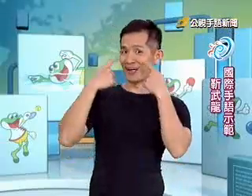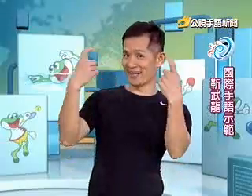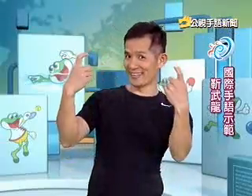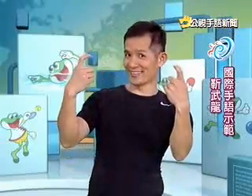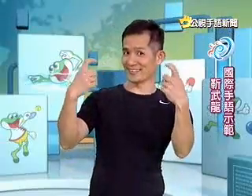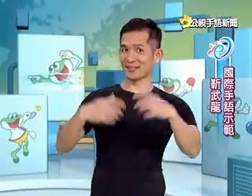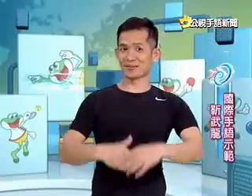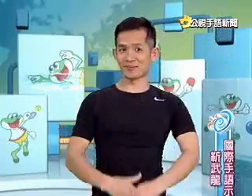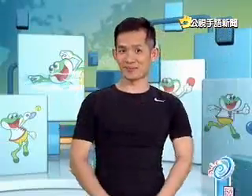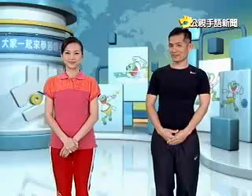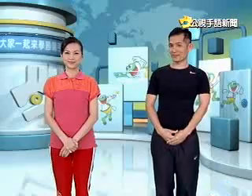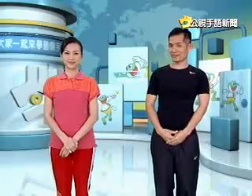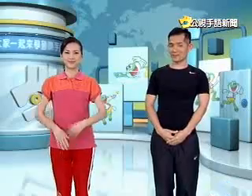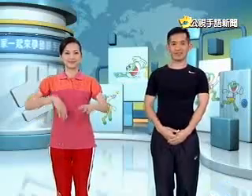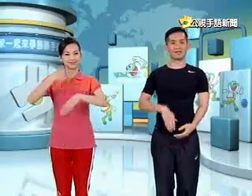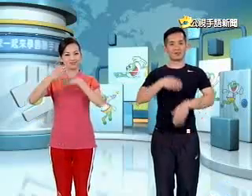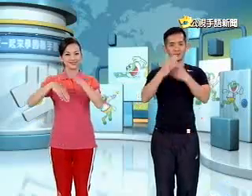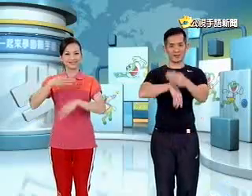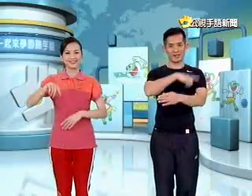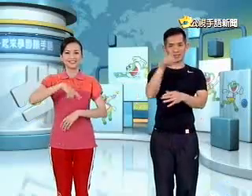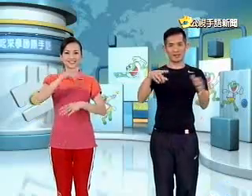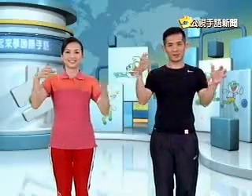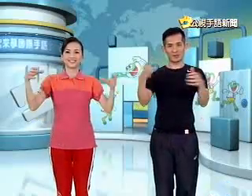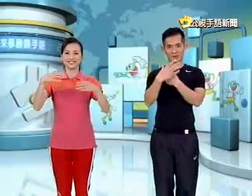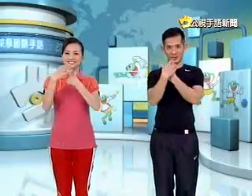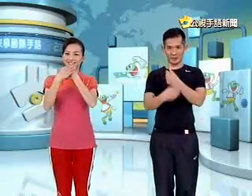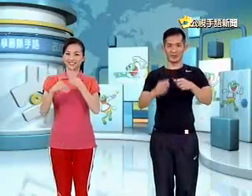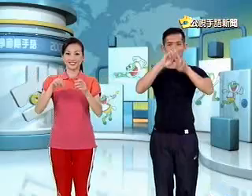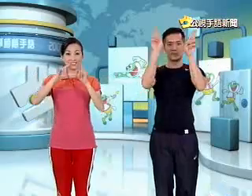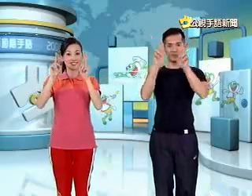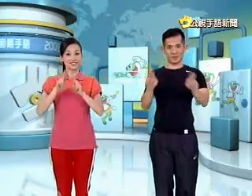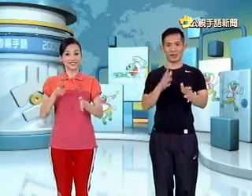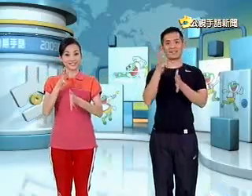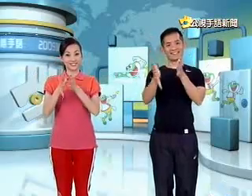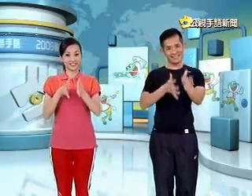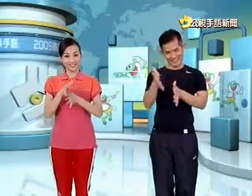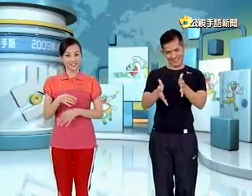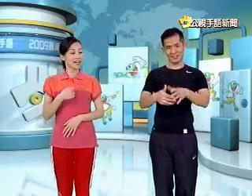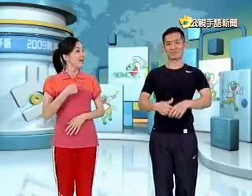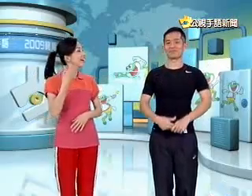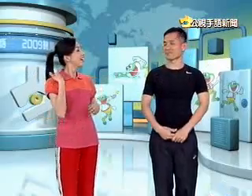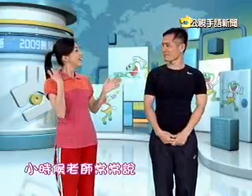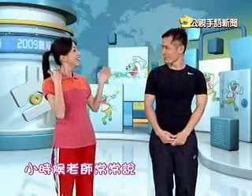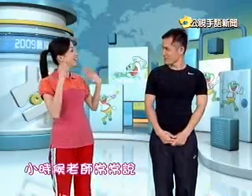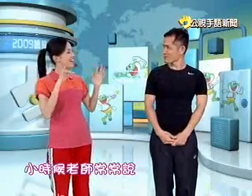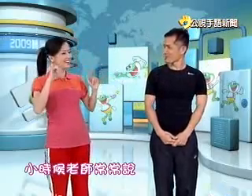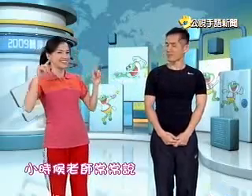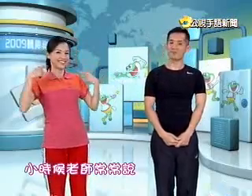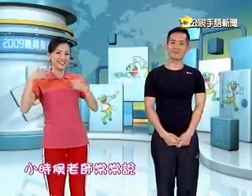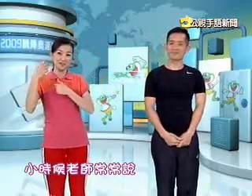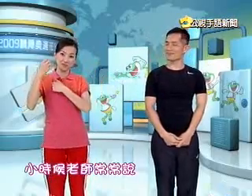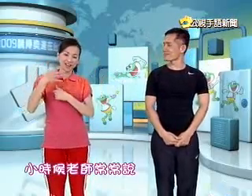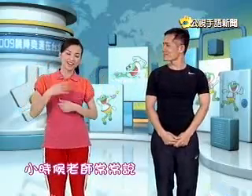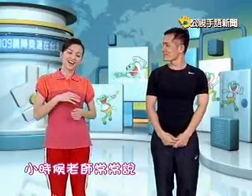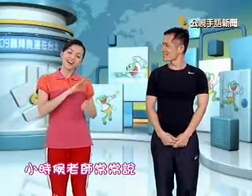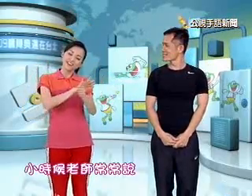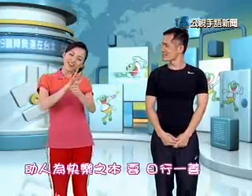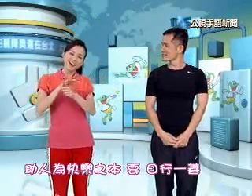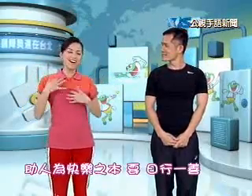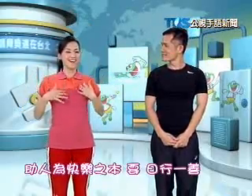武龙。 动动双手，大家一起来学国际手语。 小时候啊，老师常常说，助人